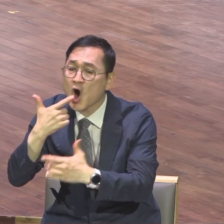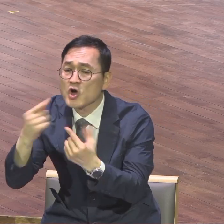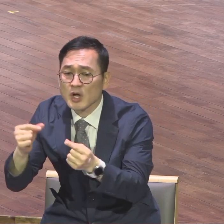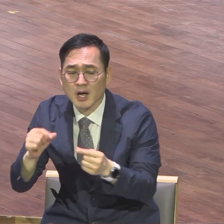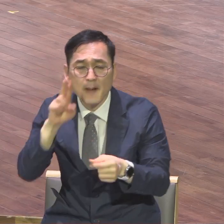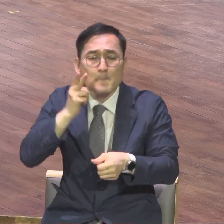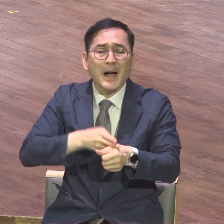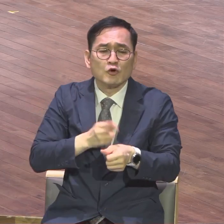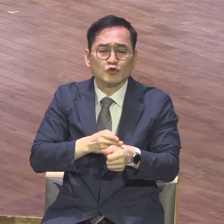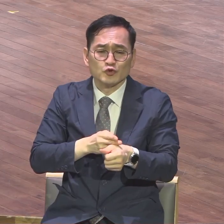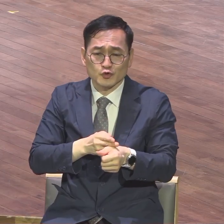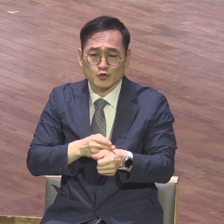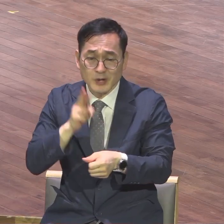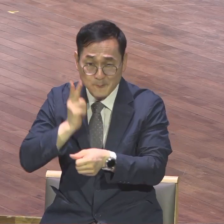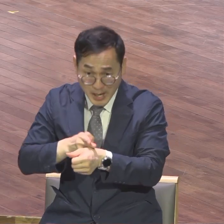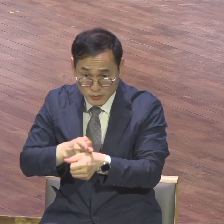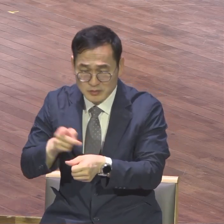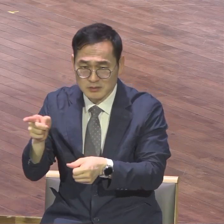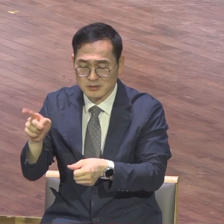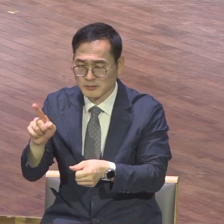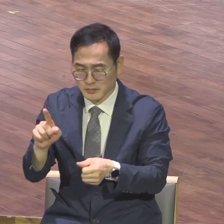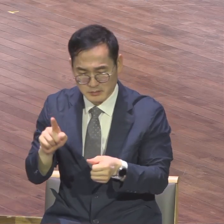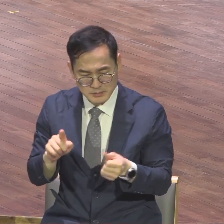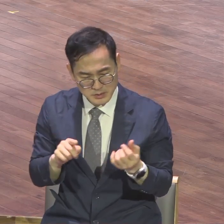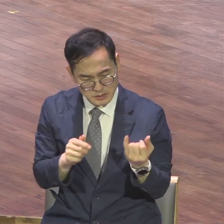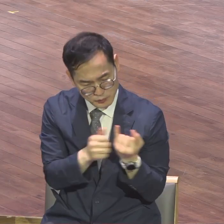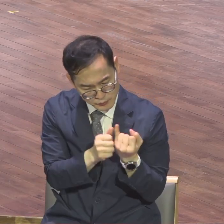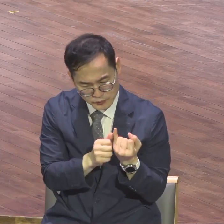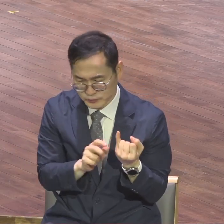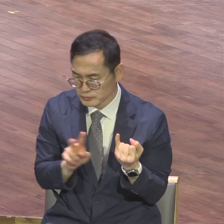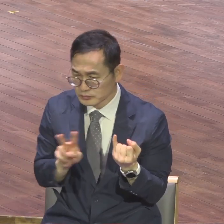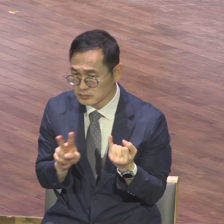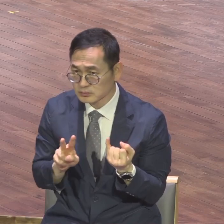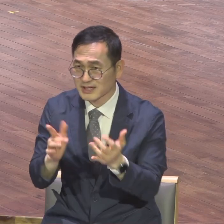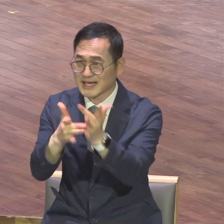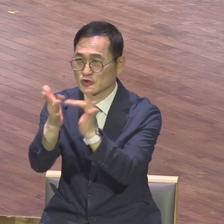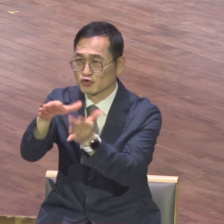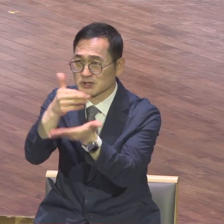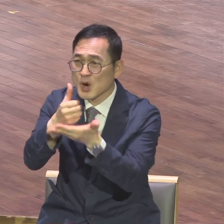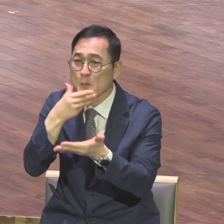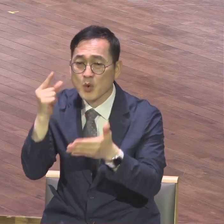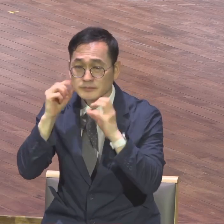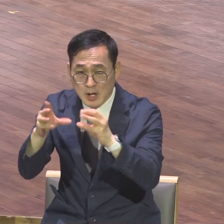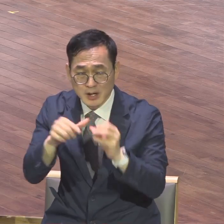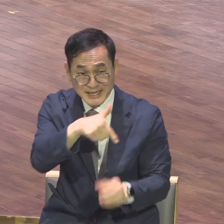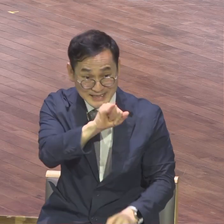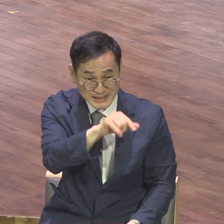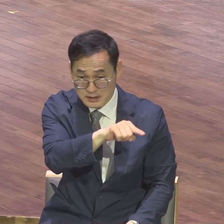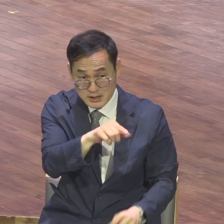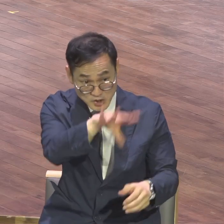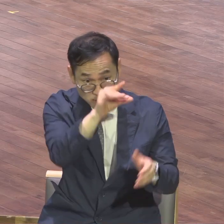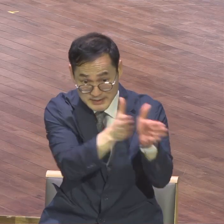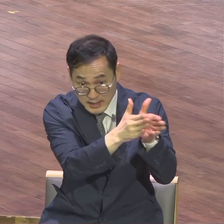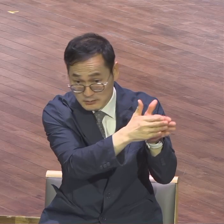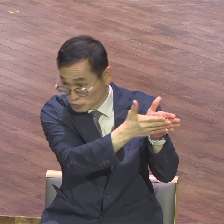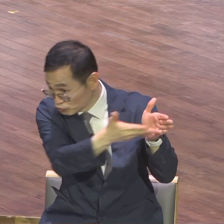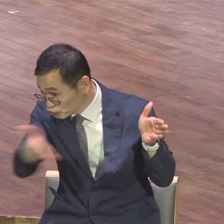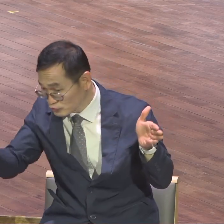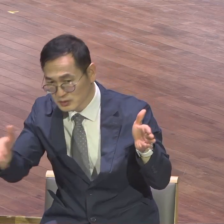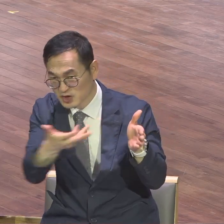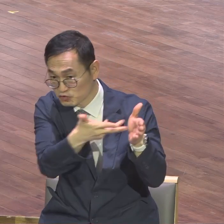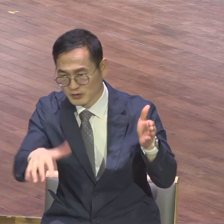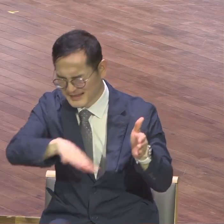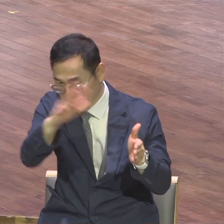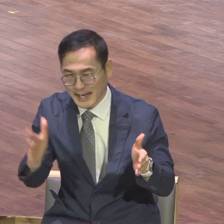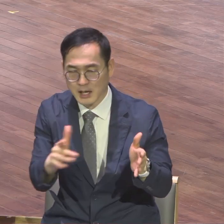그래서 평생 변하지 않고 일심전심 지속으로 쓰임받았어요. 영계 전 성도의 삶도